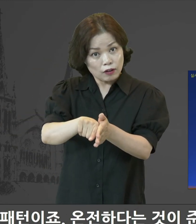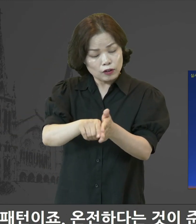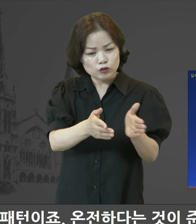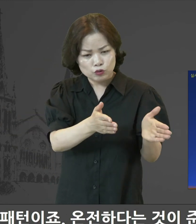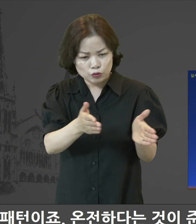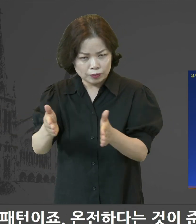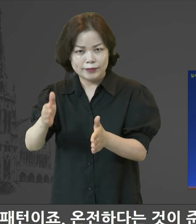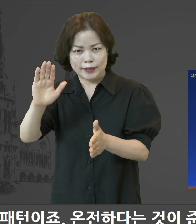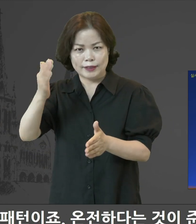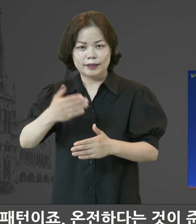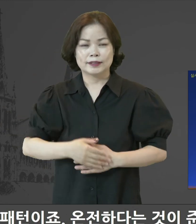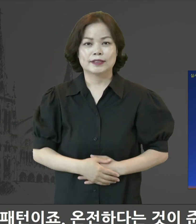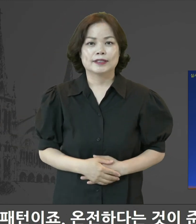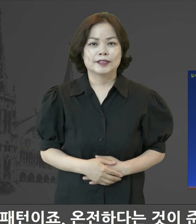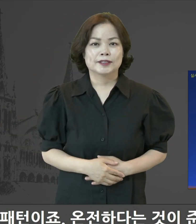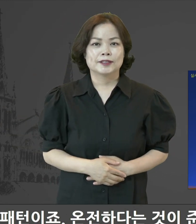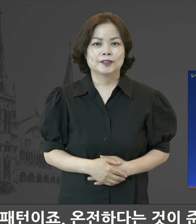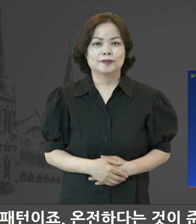있는 겁니다.